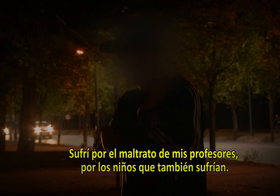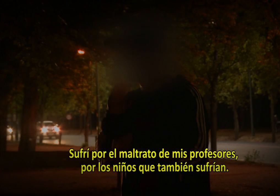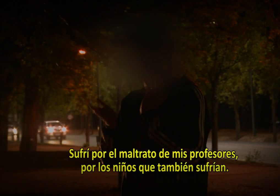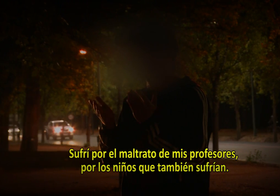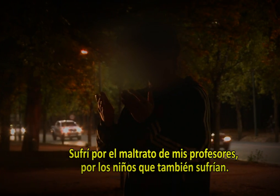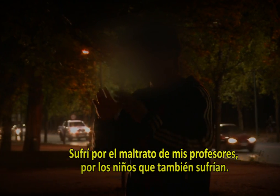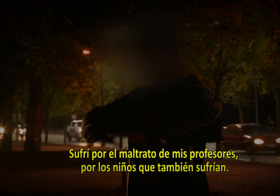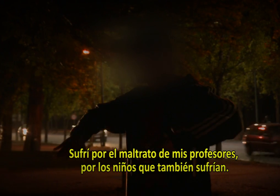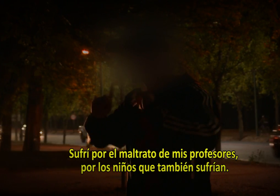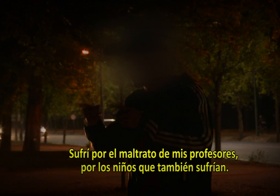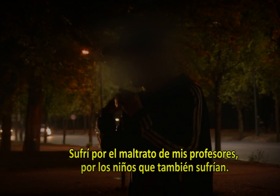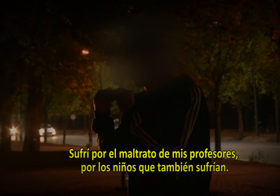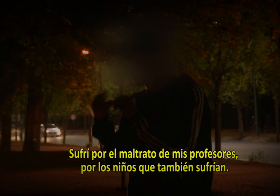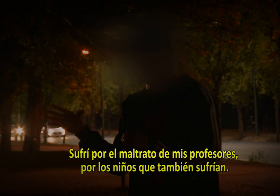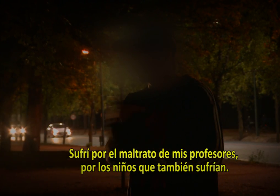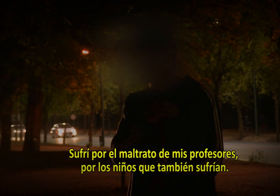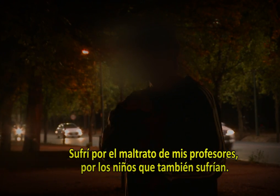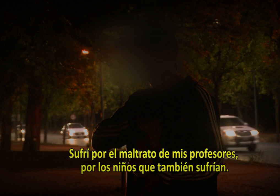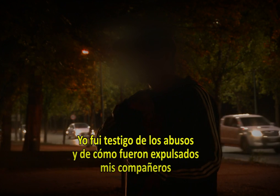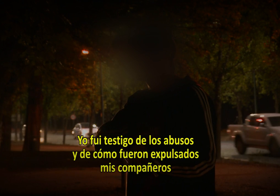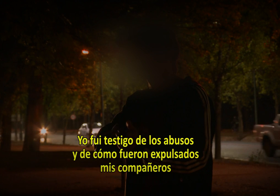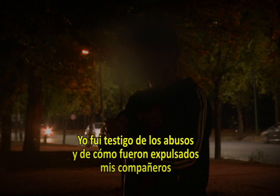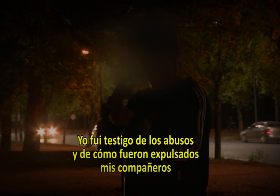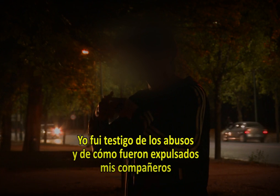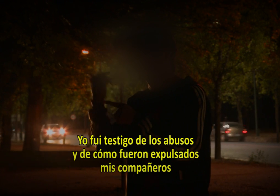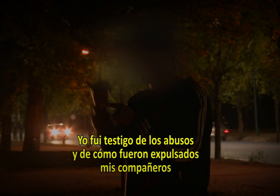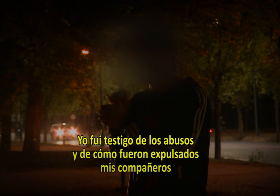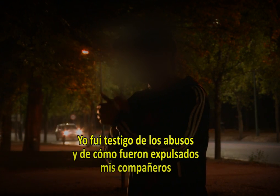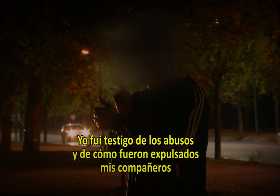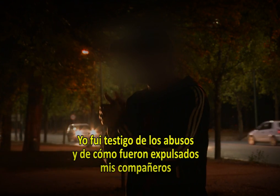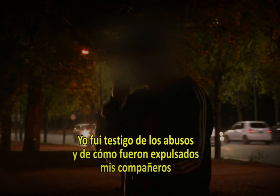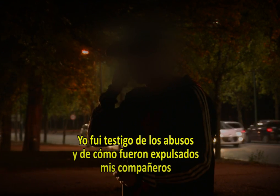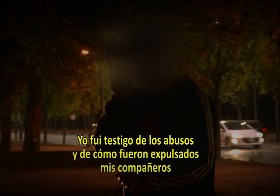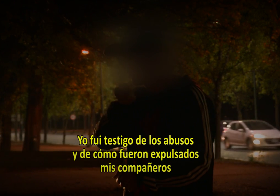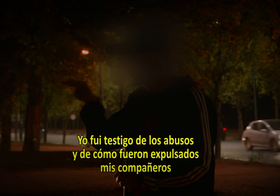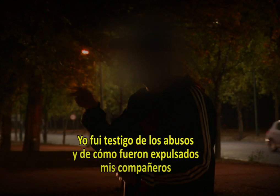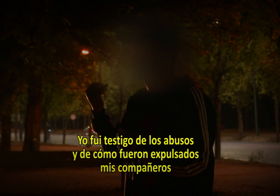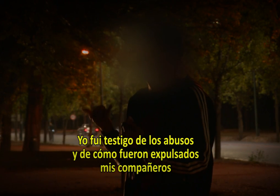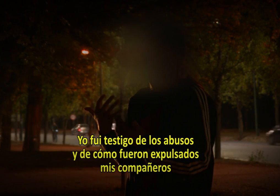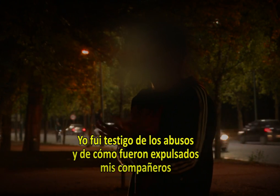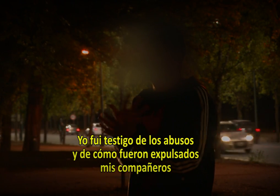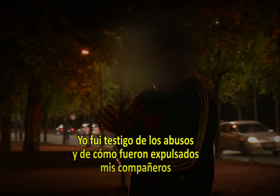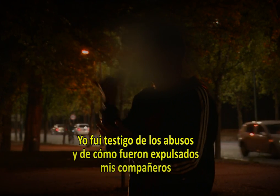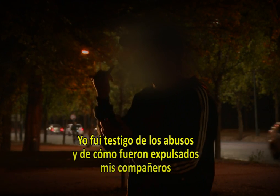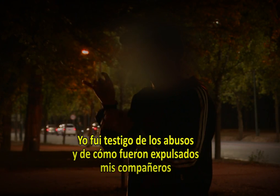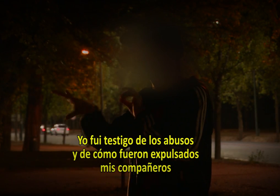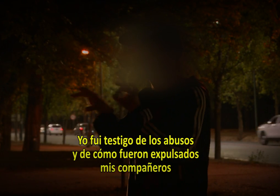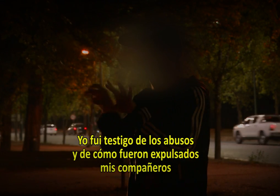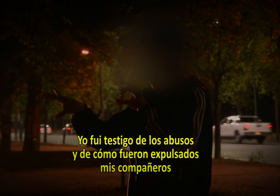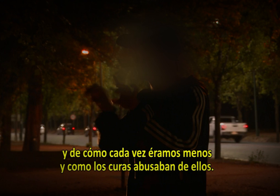profesores, por los niños que también sufrían. Yo fui testigo de los abusos y de cómo fueron expulsados mis compañeros y de